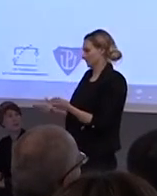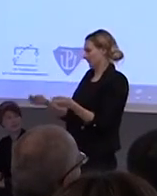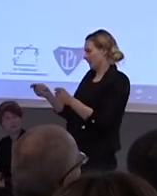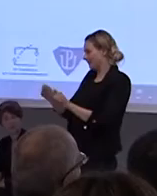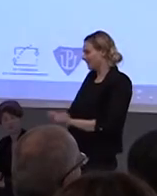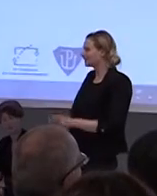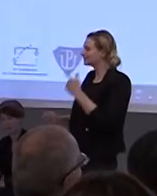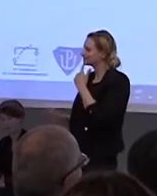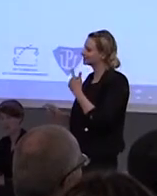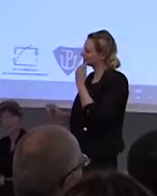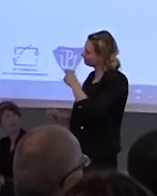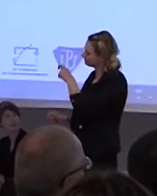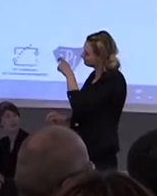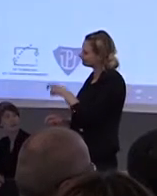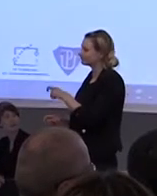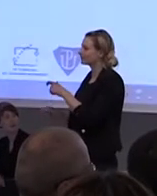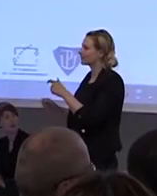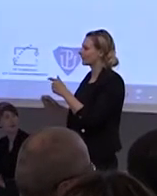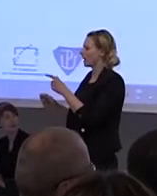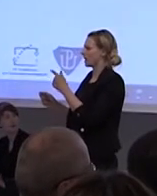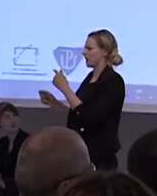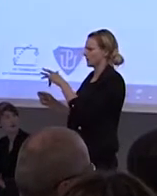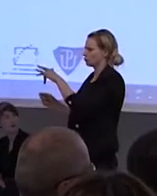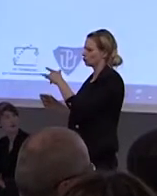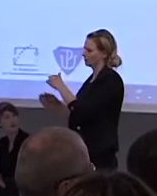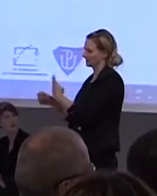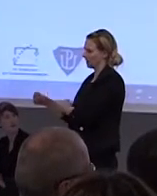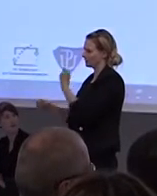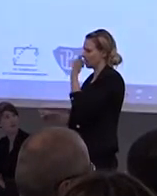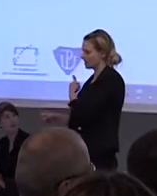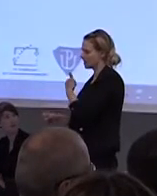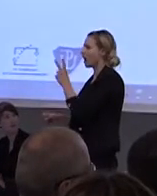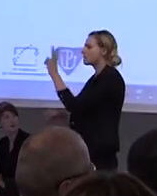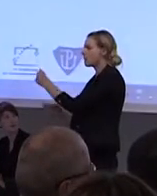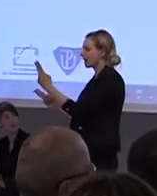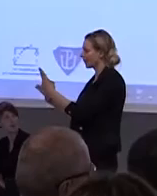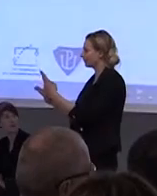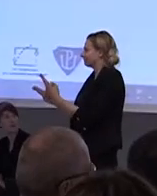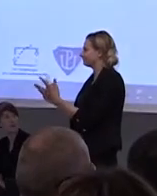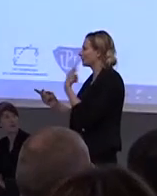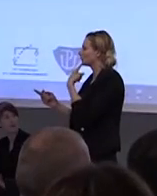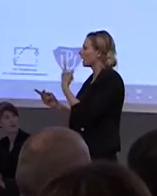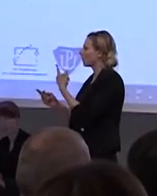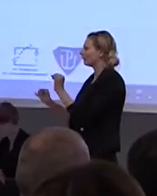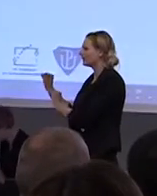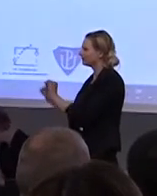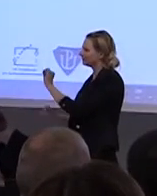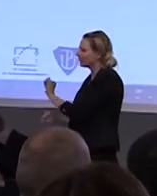Hamilton Wentworth Catholic District School v Kanadě, which closed all of its special schools in